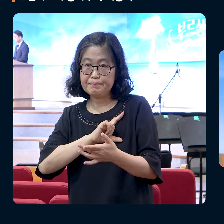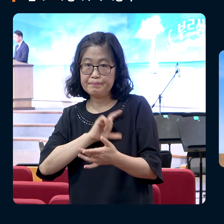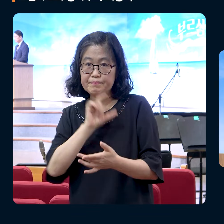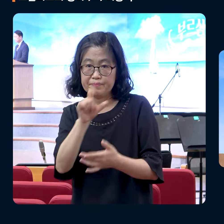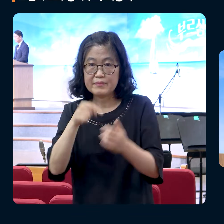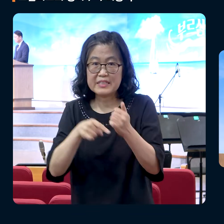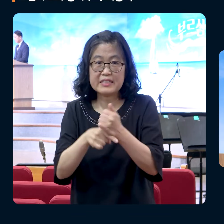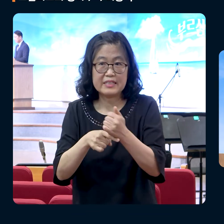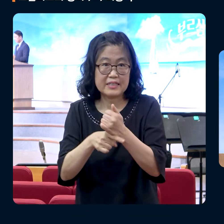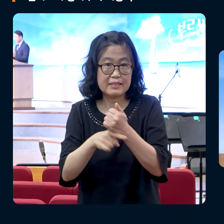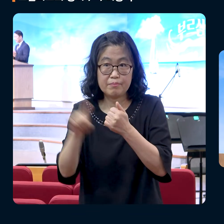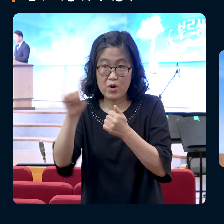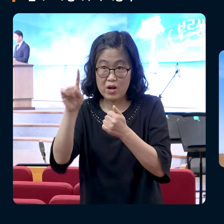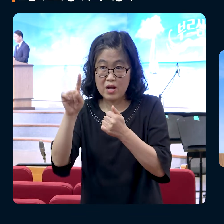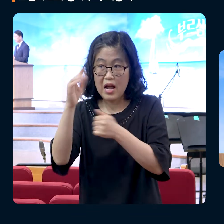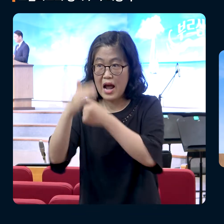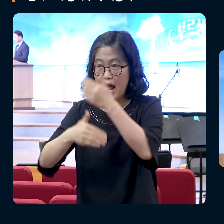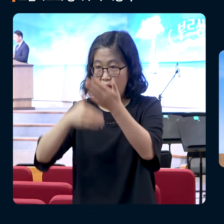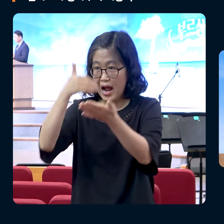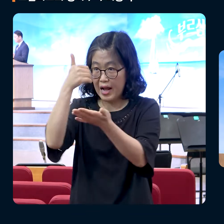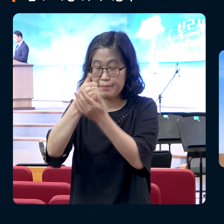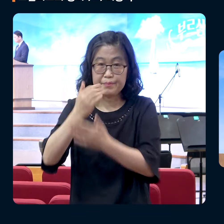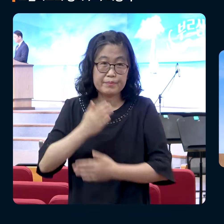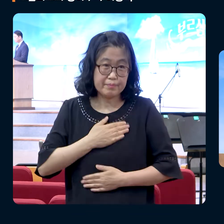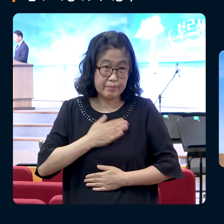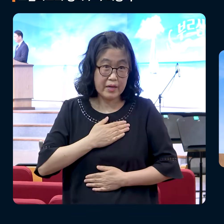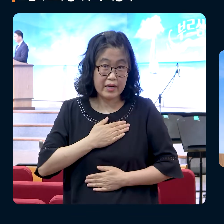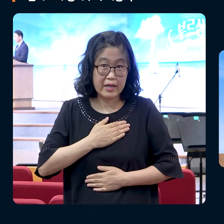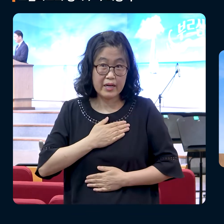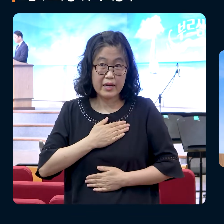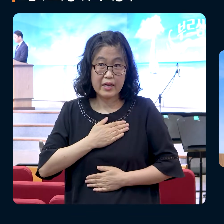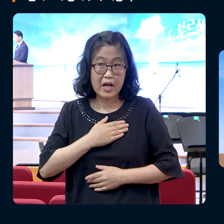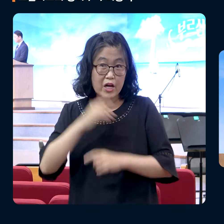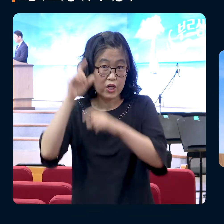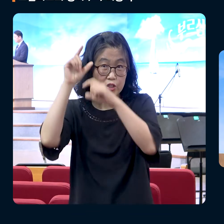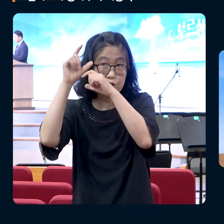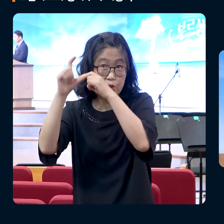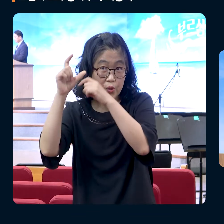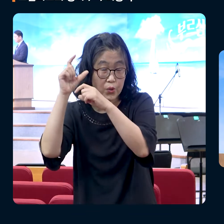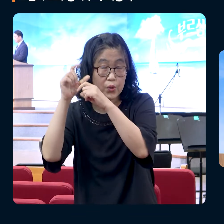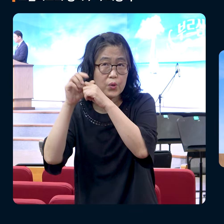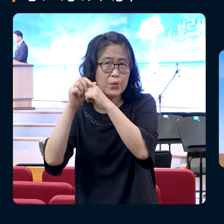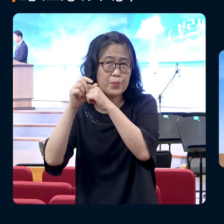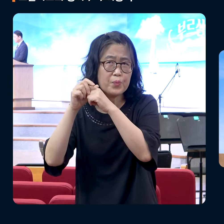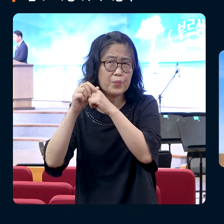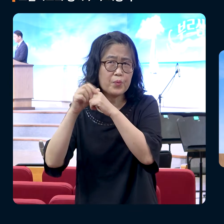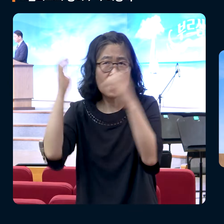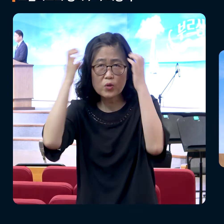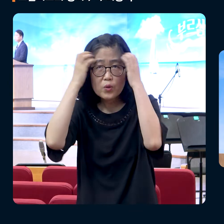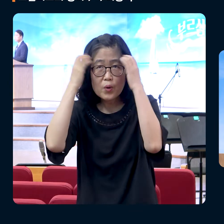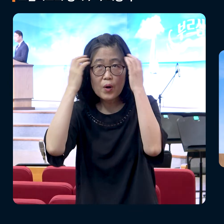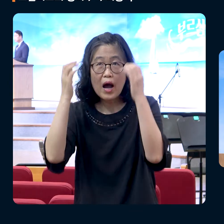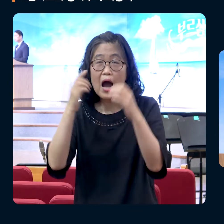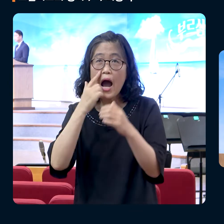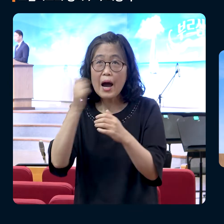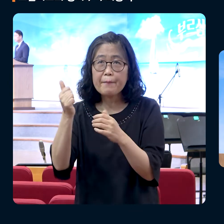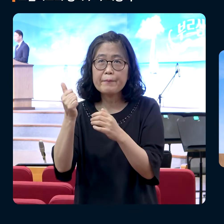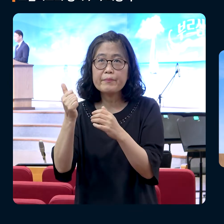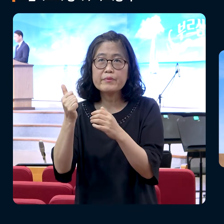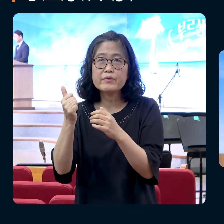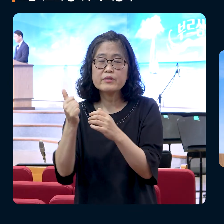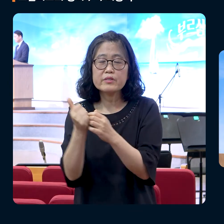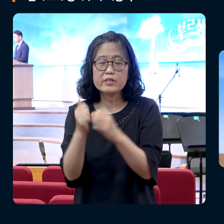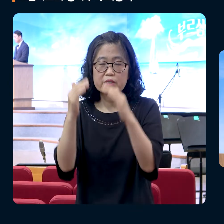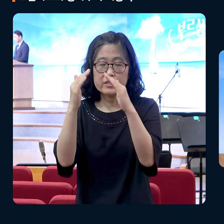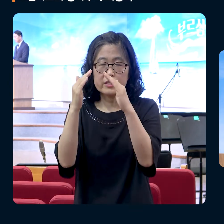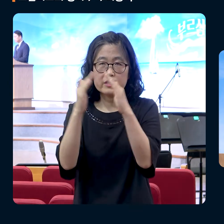이름의 뜻은 무엇이냐면, 하나님이 내게 내 모든 고민과 내 아버지의 온 집안의 일을 잊어버리게